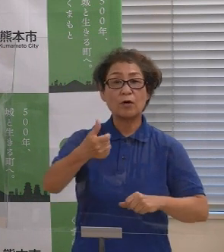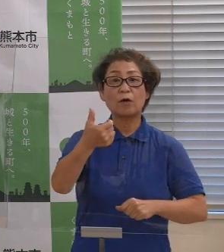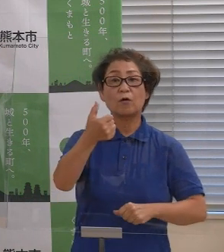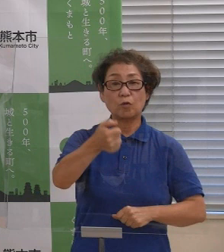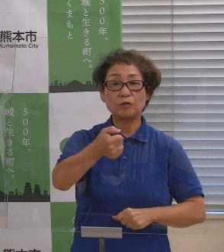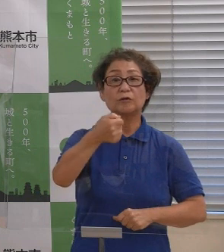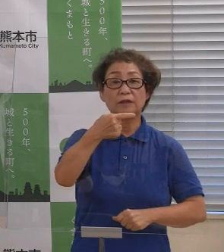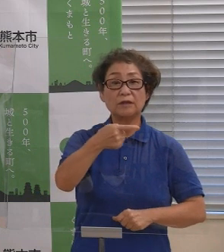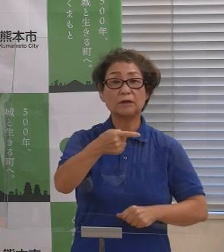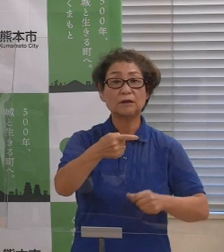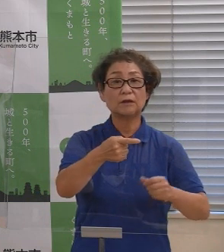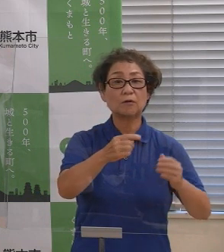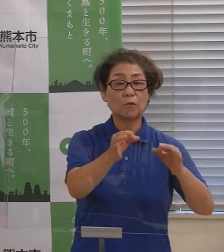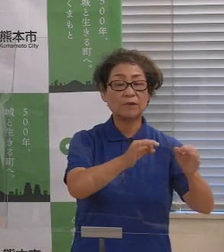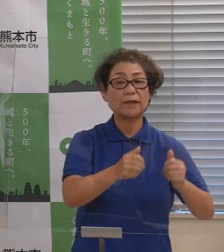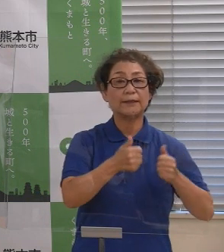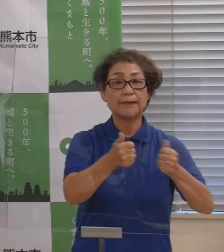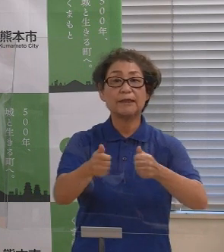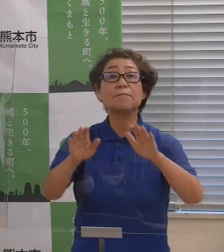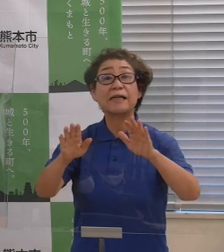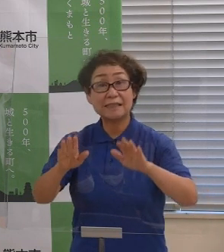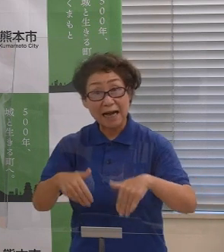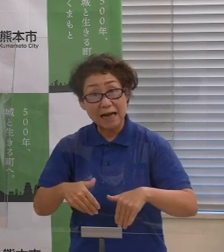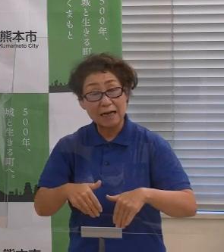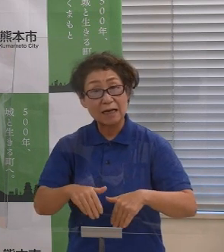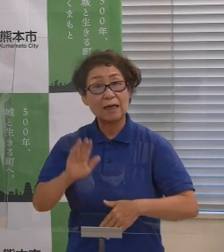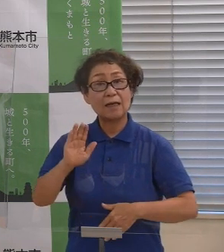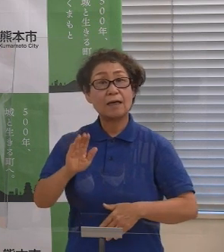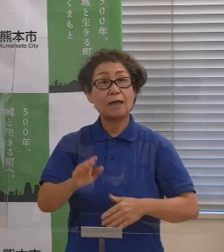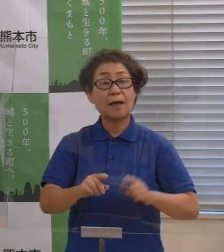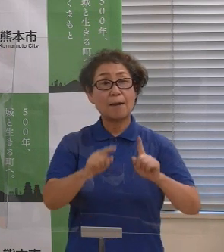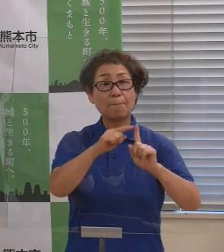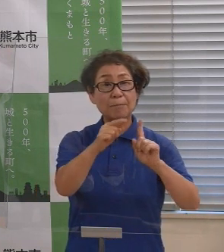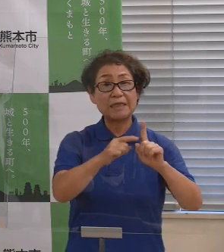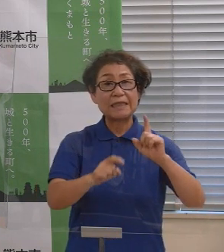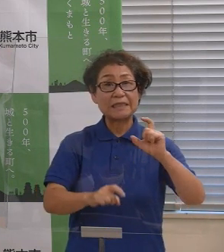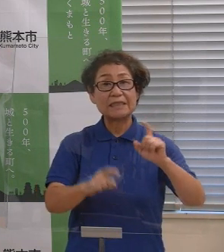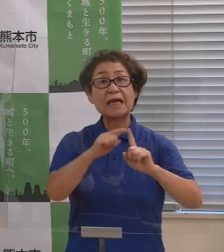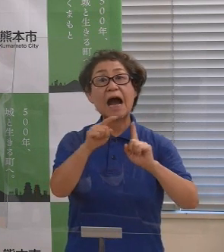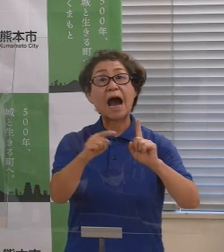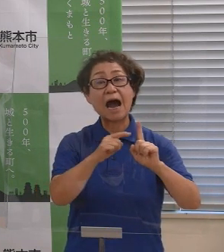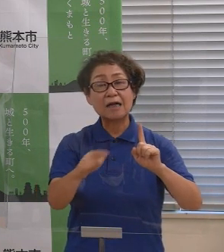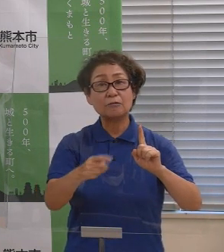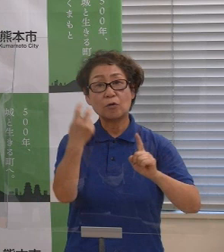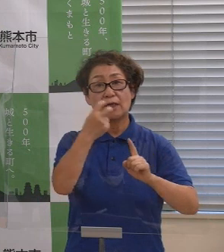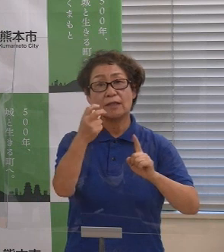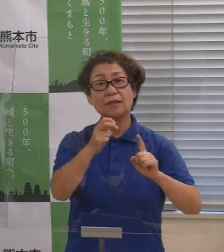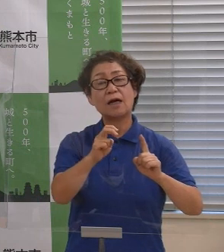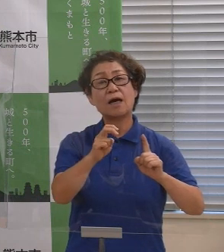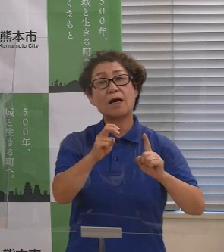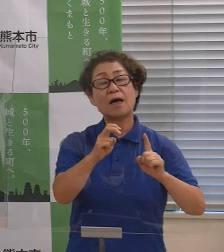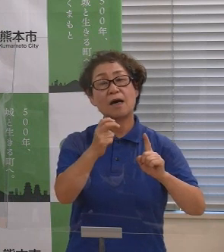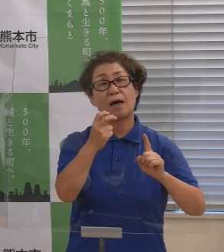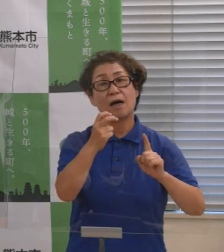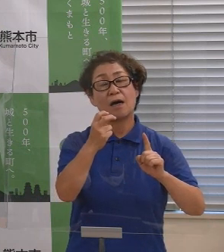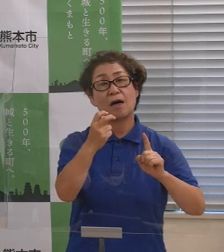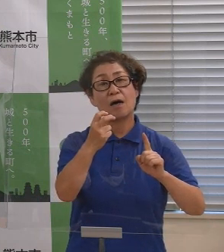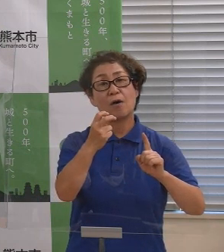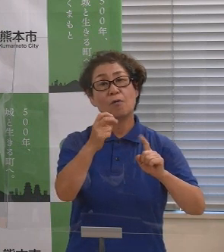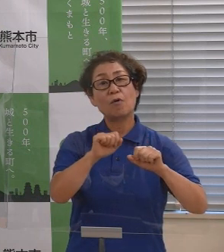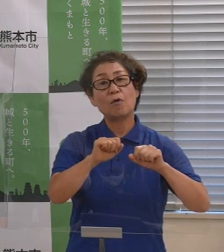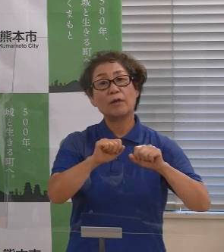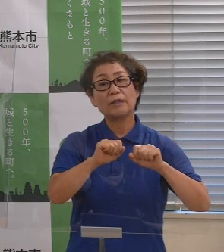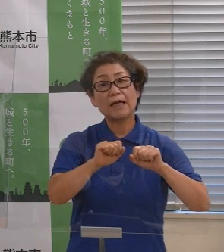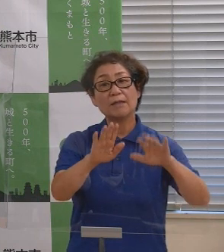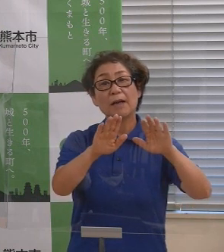店舗、個別訪問をさせていただきまして、PCR の、検査を、され